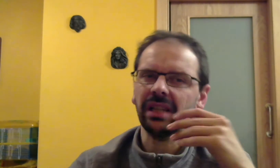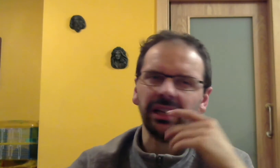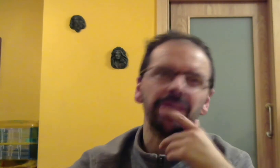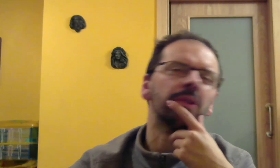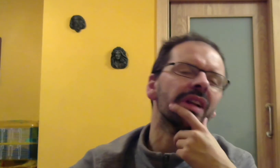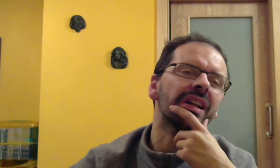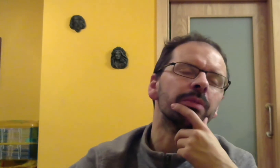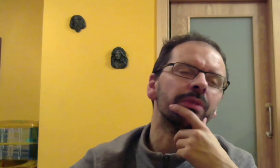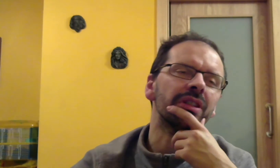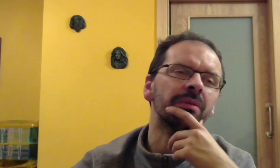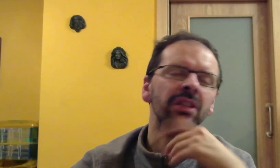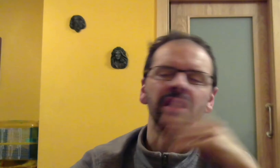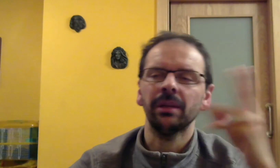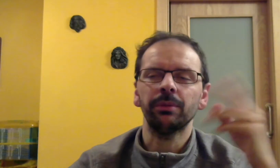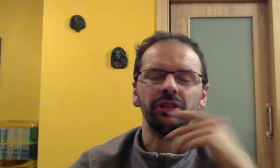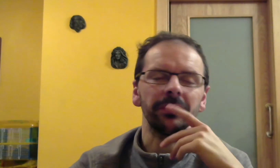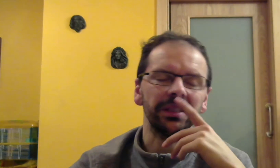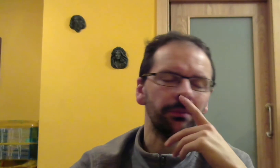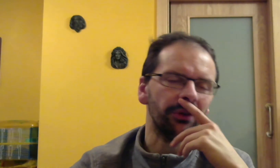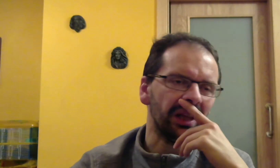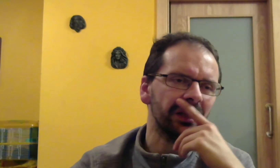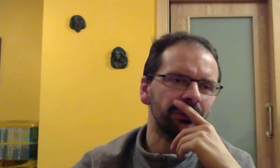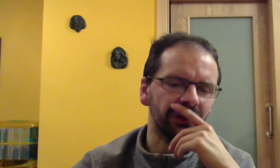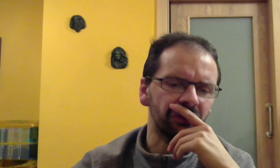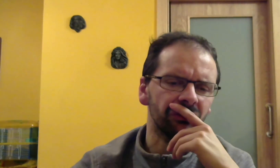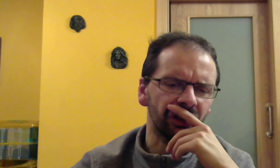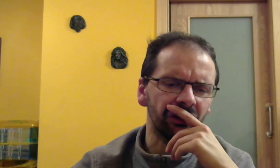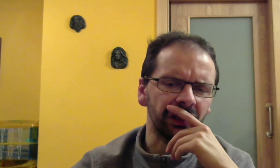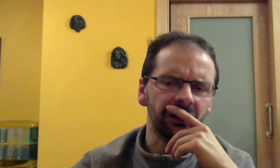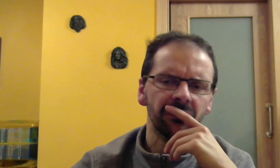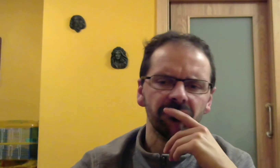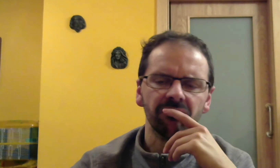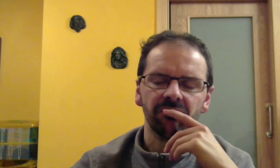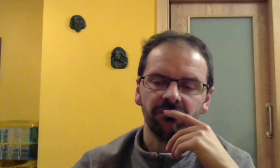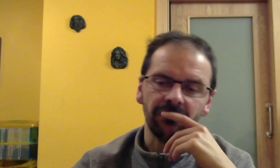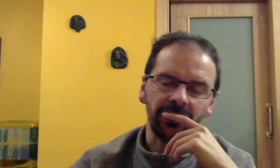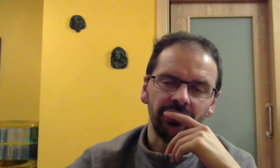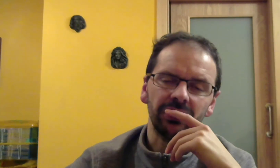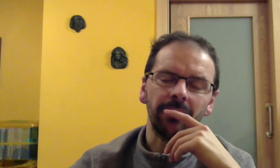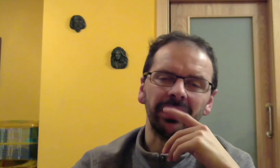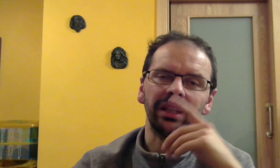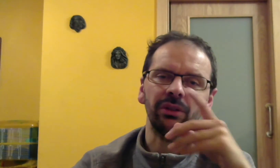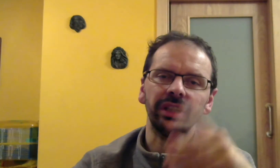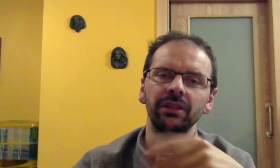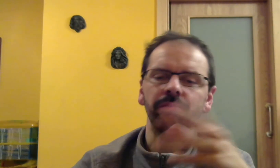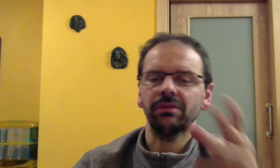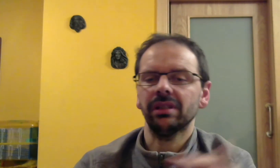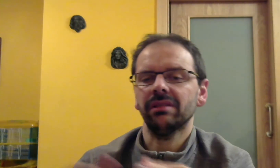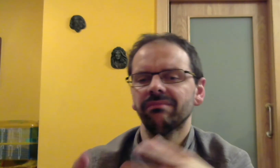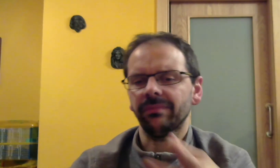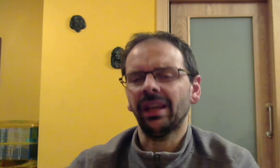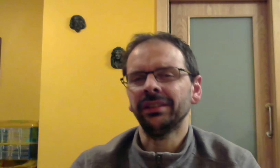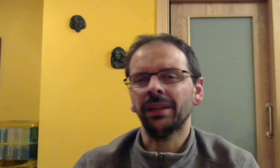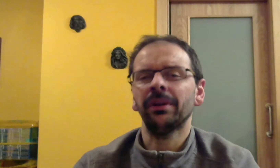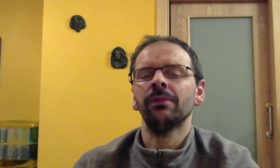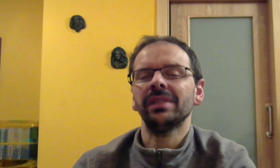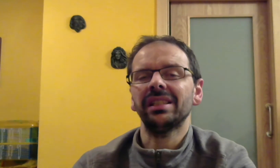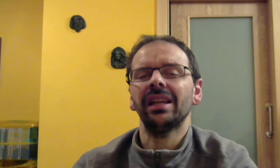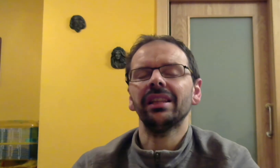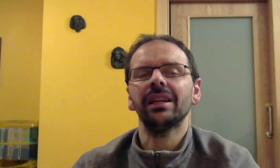sacar en próximas temporadas, porque es un tío que, aunque no sea mandaloriano, pues ha entablado amistad, digamos,